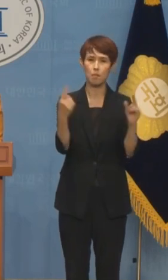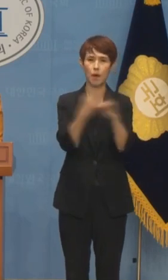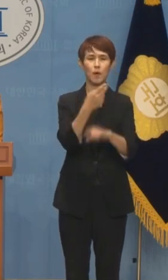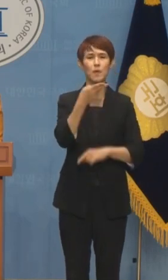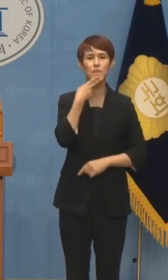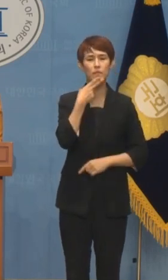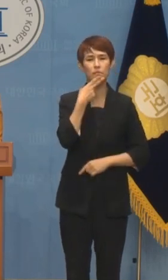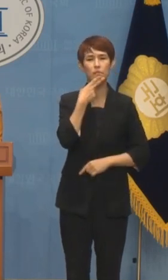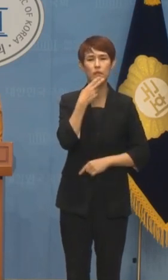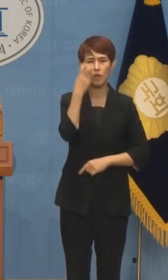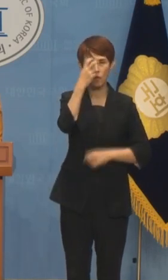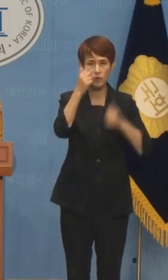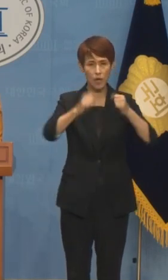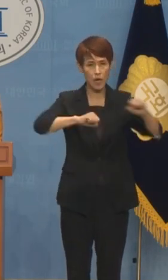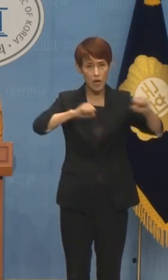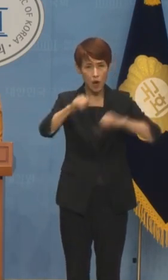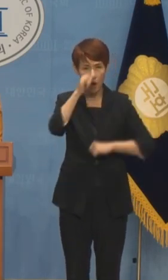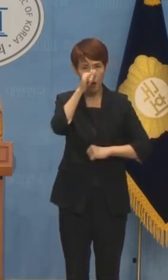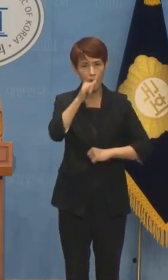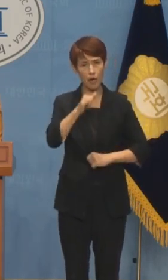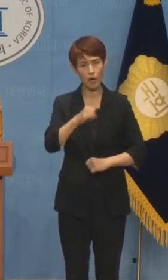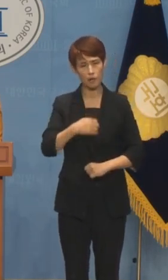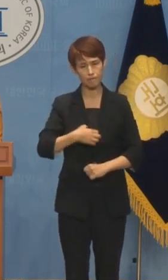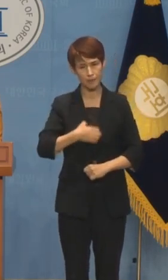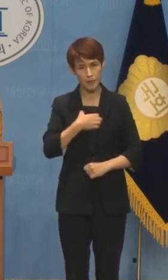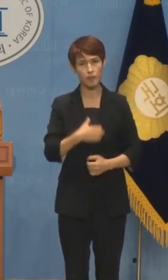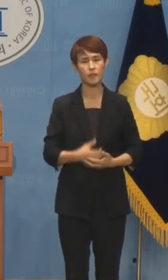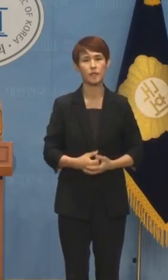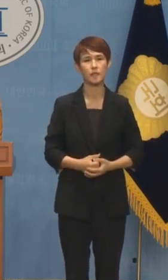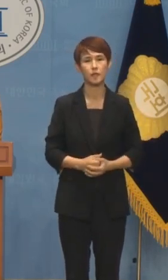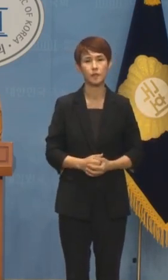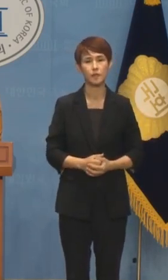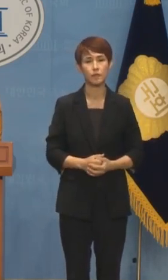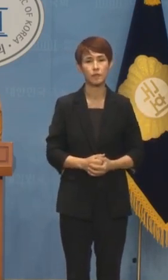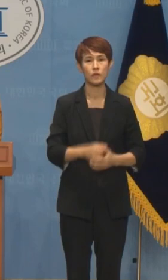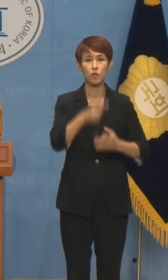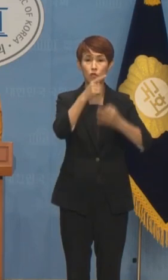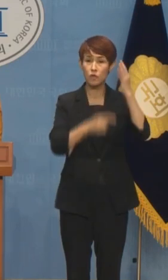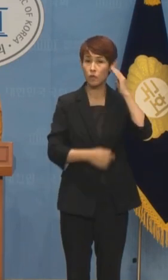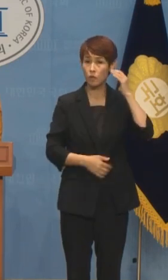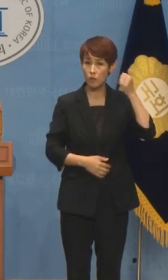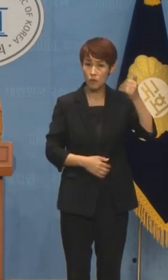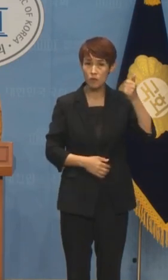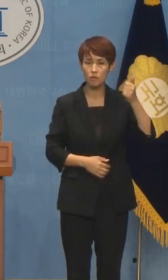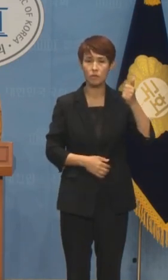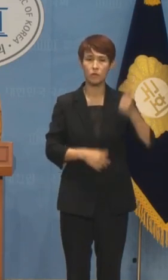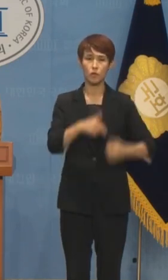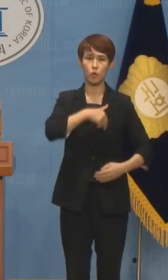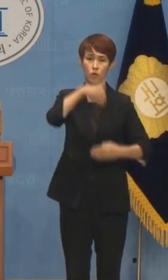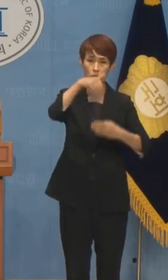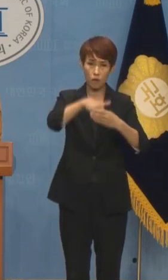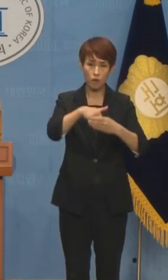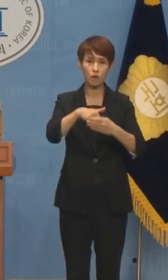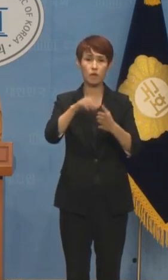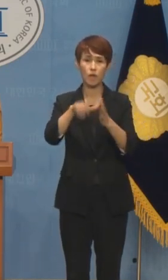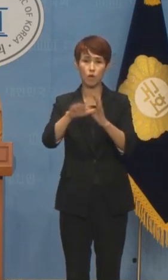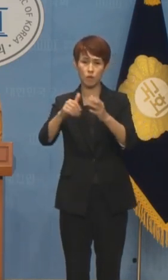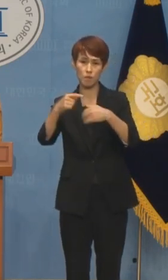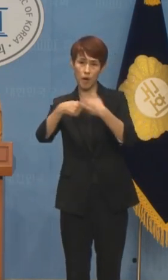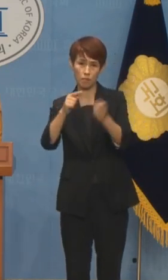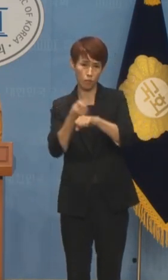정권의 무도한 행태에 치가 떨립니다. 윤석열 대통령은 총선 민의를 진정으로